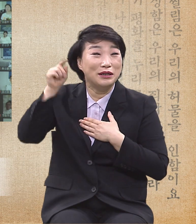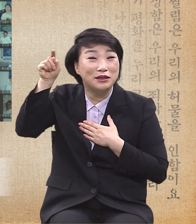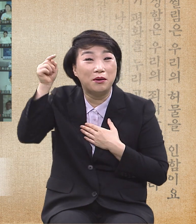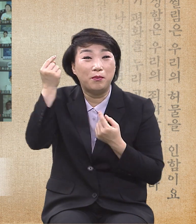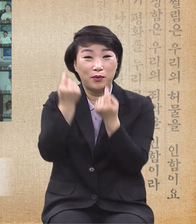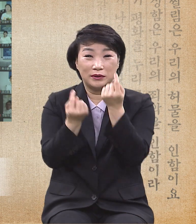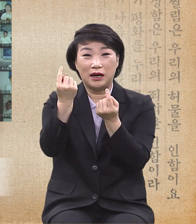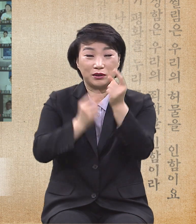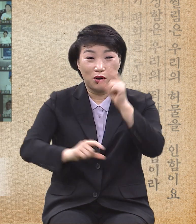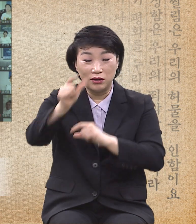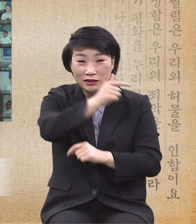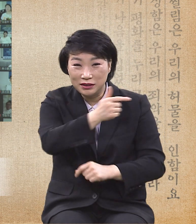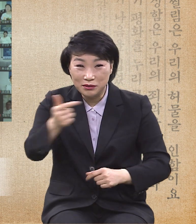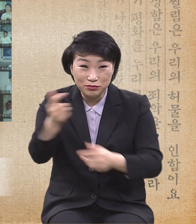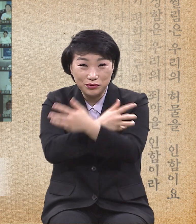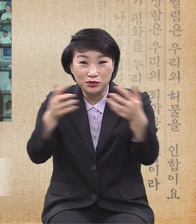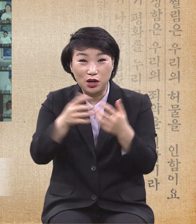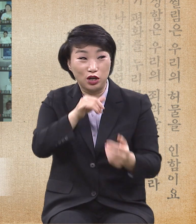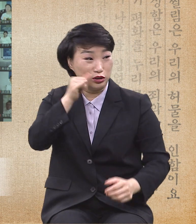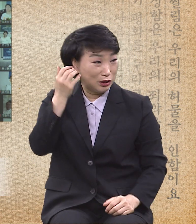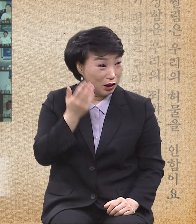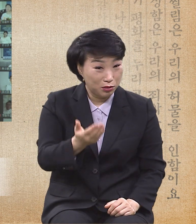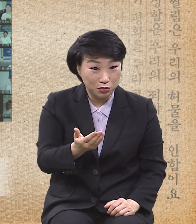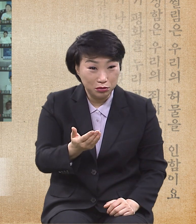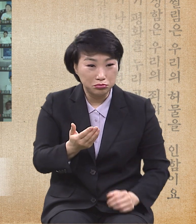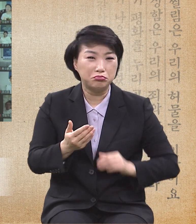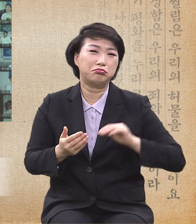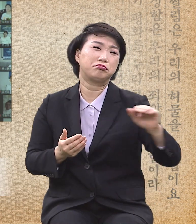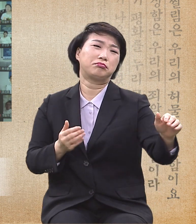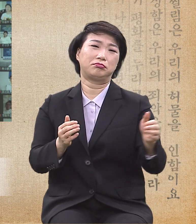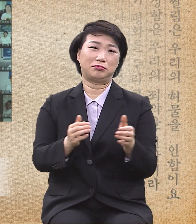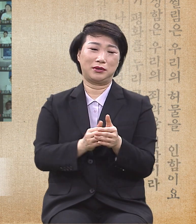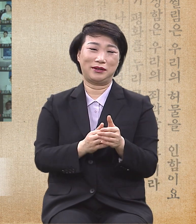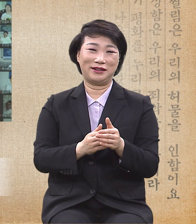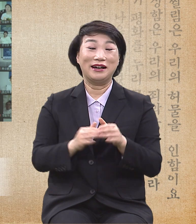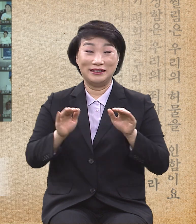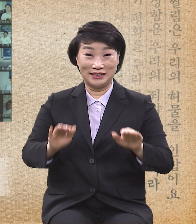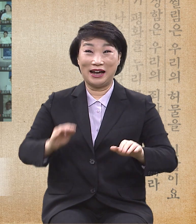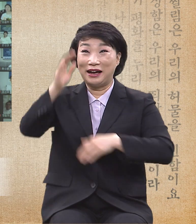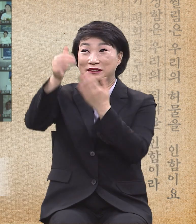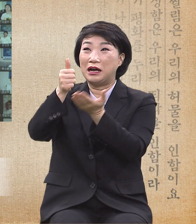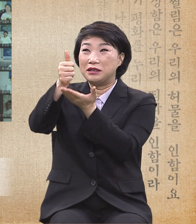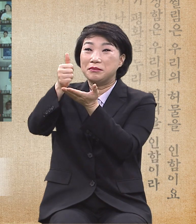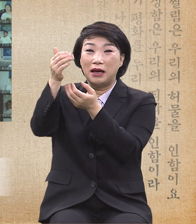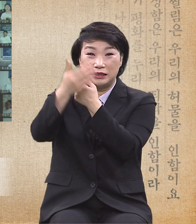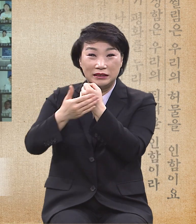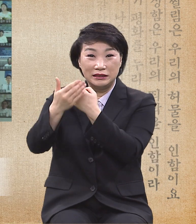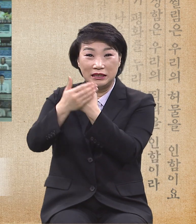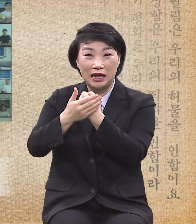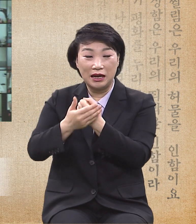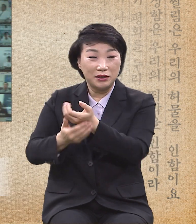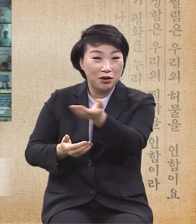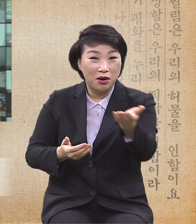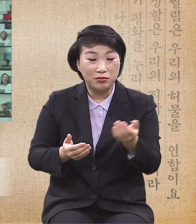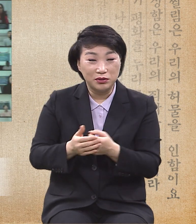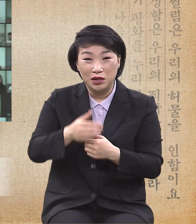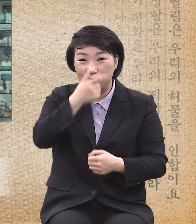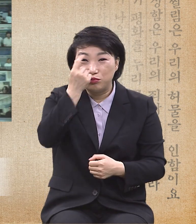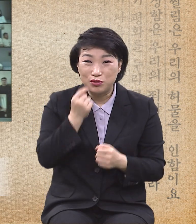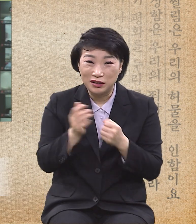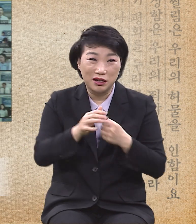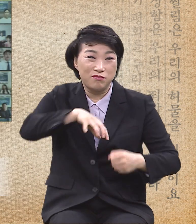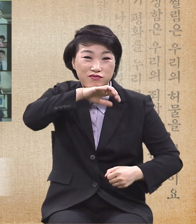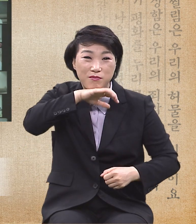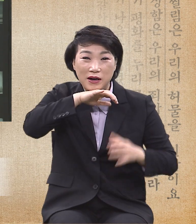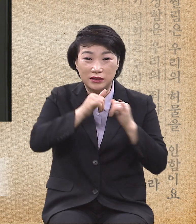이보다 더 풍부한 것이 어디 있어요? 우리 하나님의 은혜가 모자라서